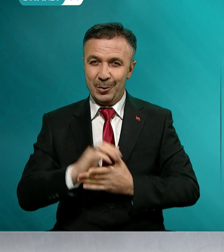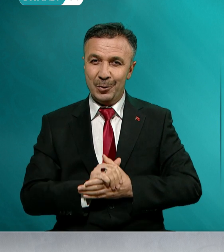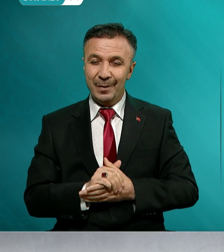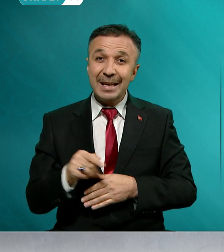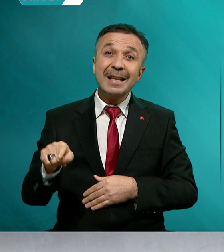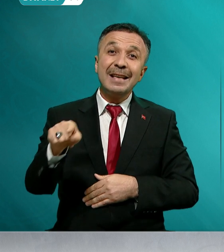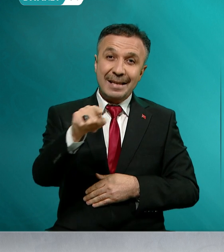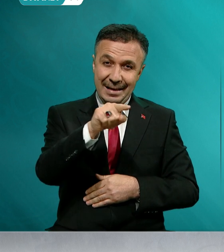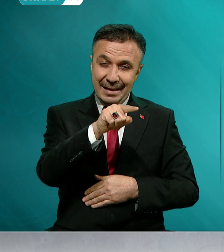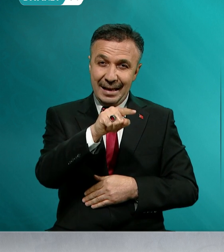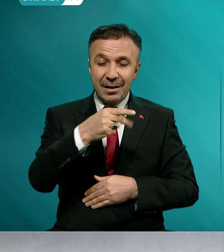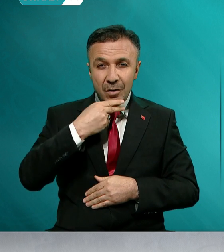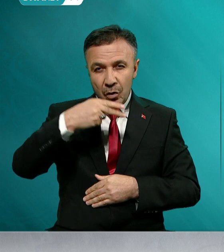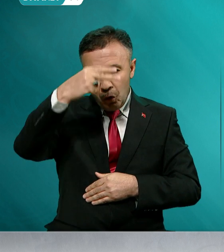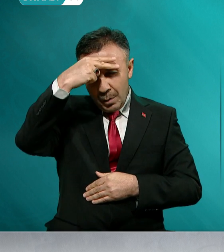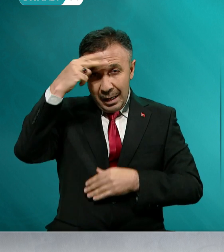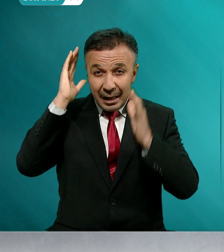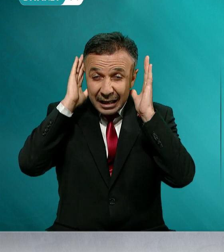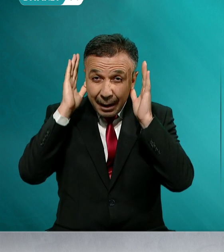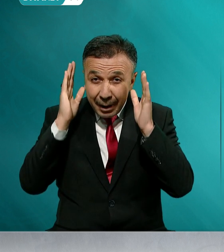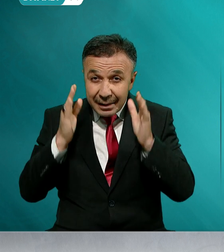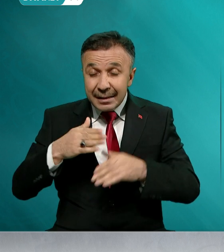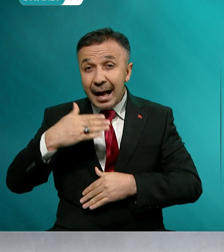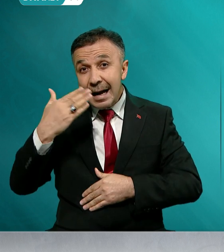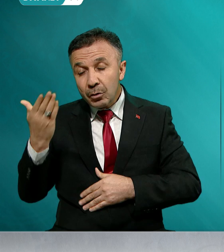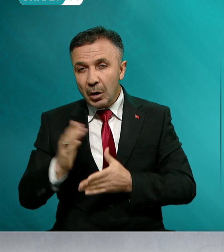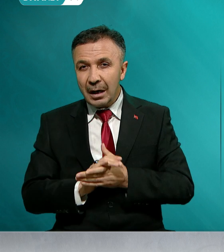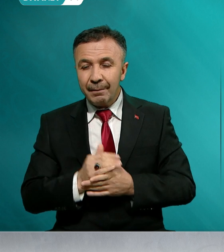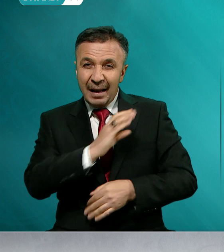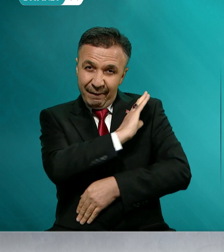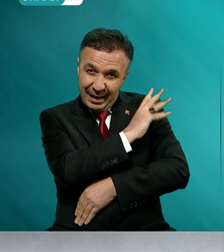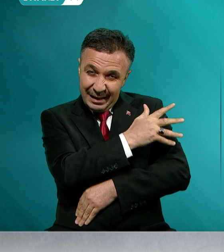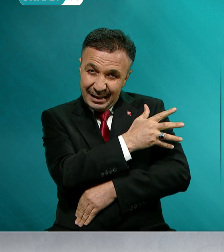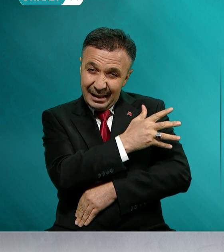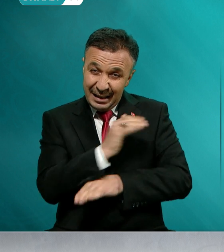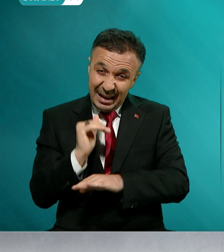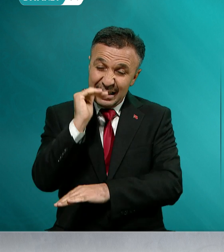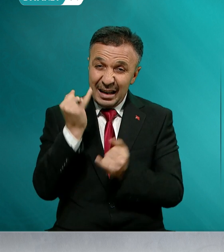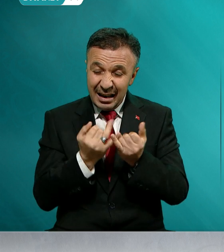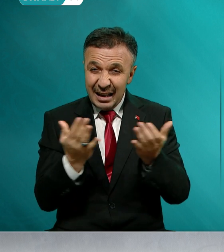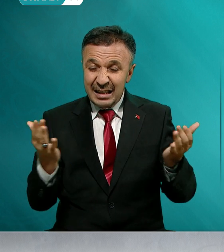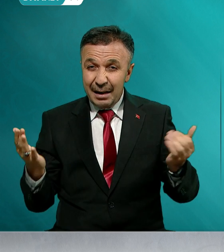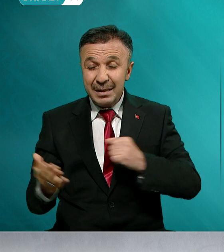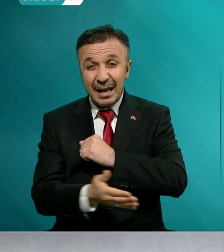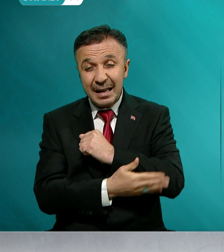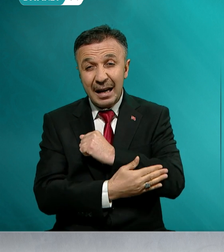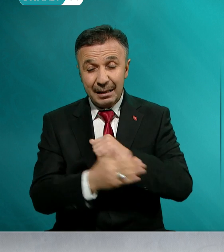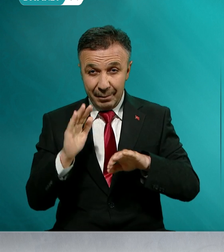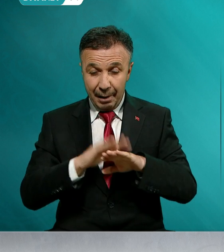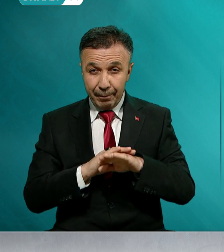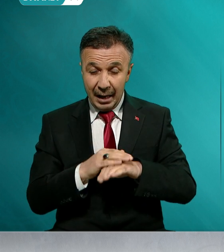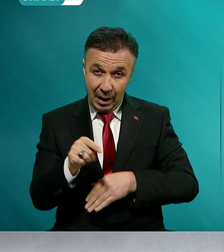sizleri cuma namazından sonra ara Filistin'deki kardeşlerimize en uzatmaya